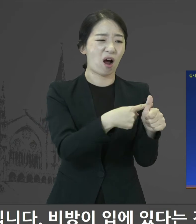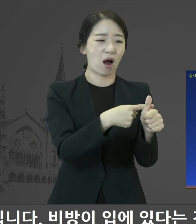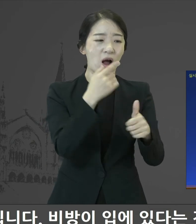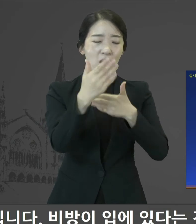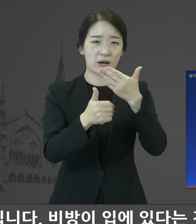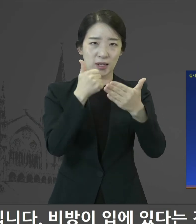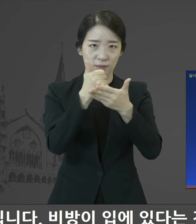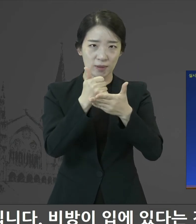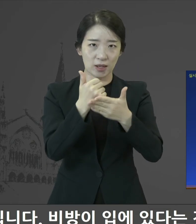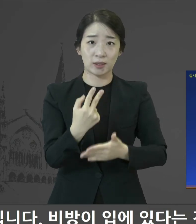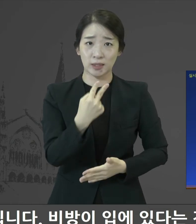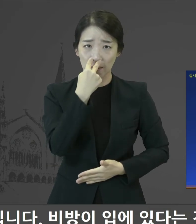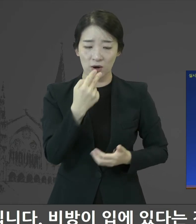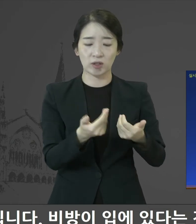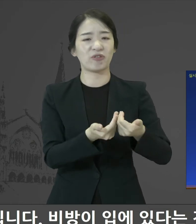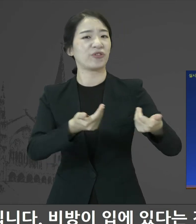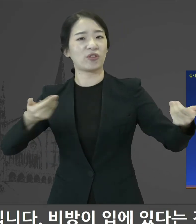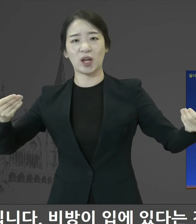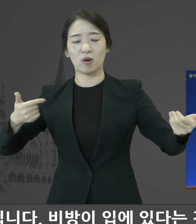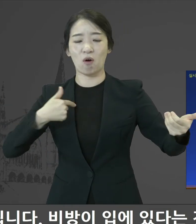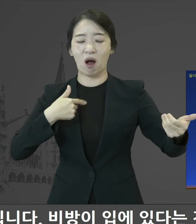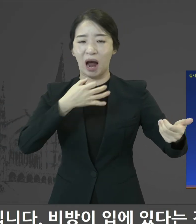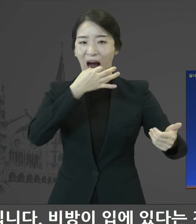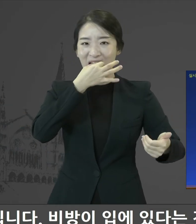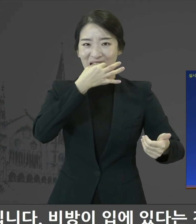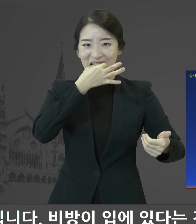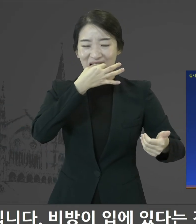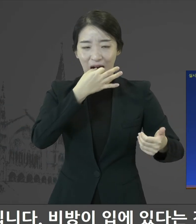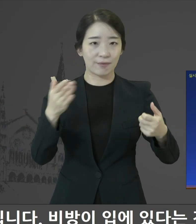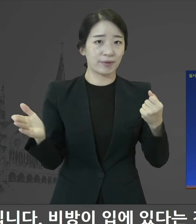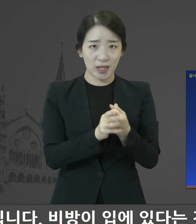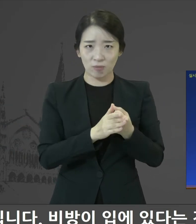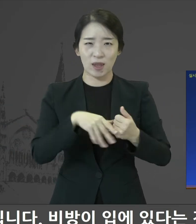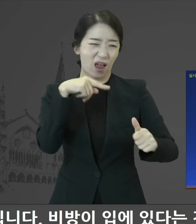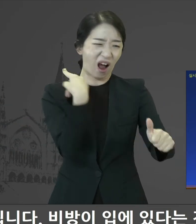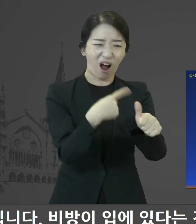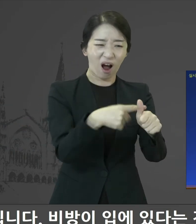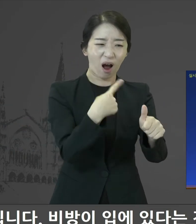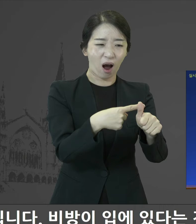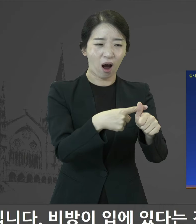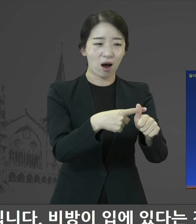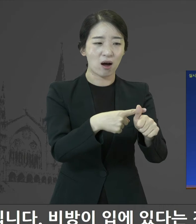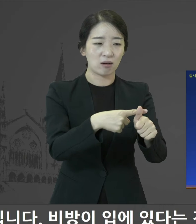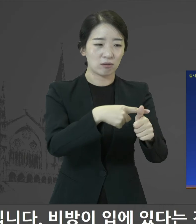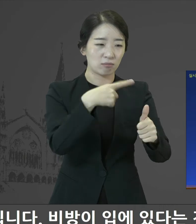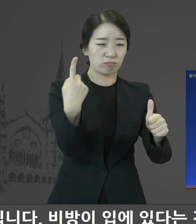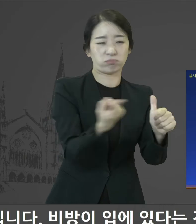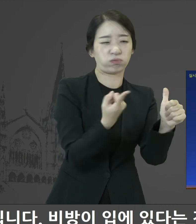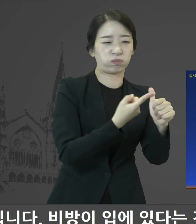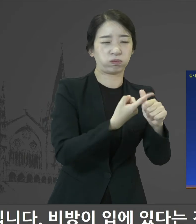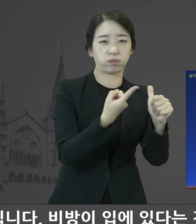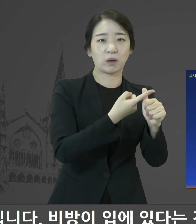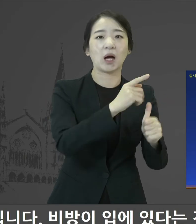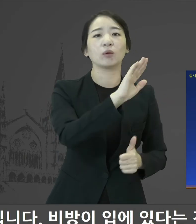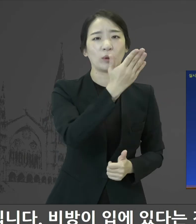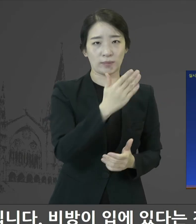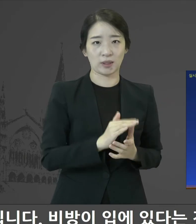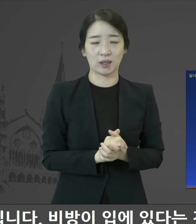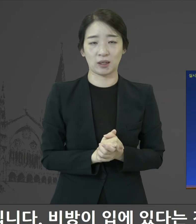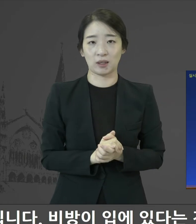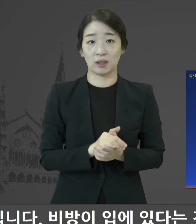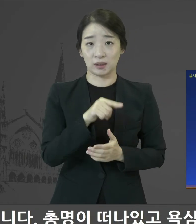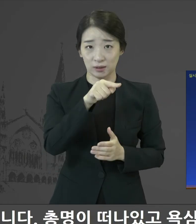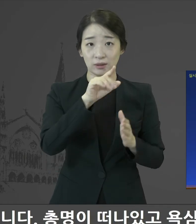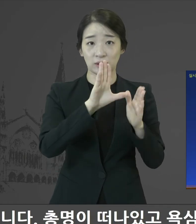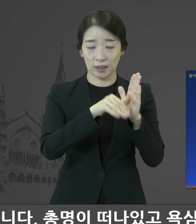있고 욕심에 의해서, 욕망에 의해서 좌지우지되는 삶, 그때